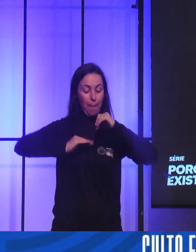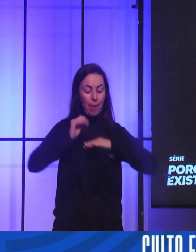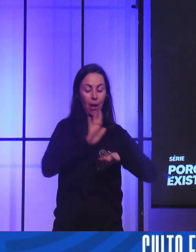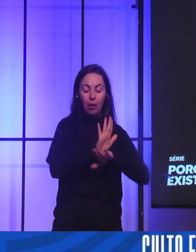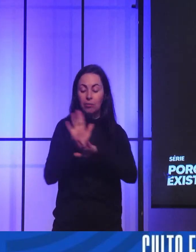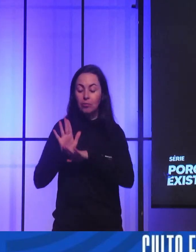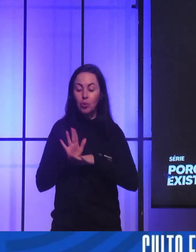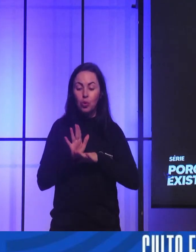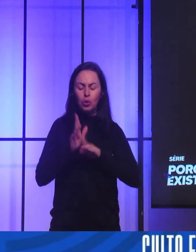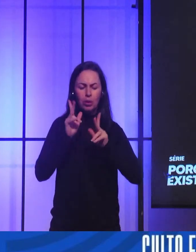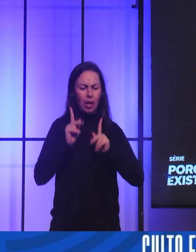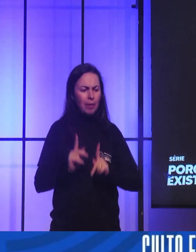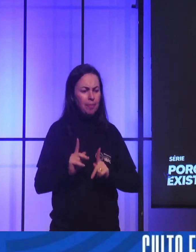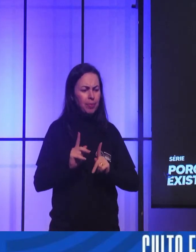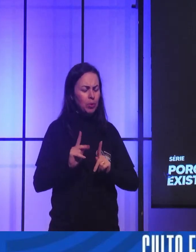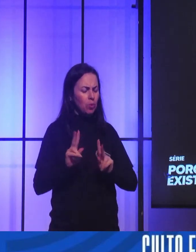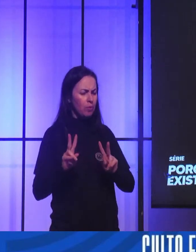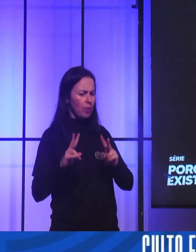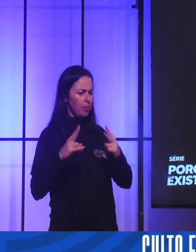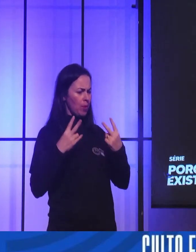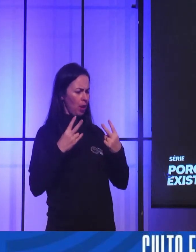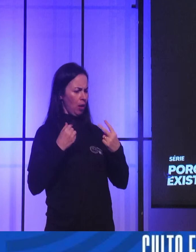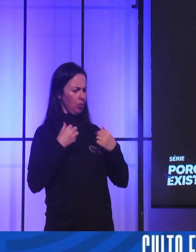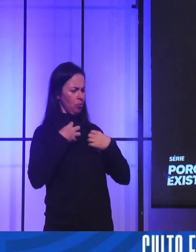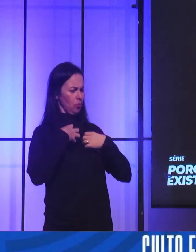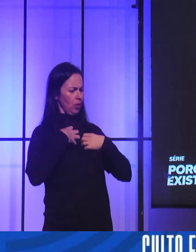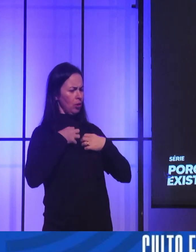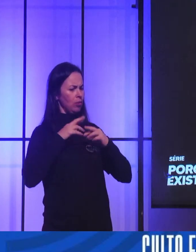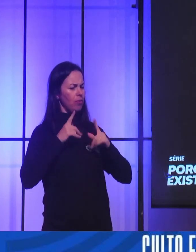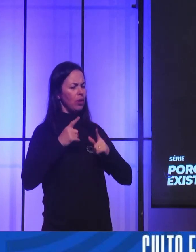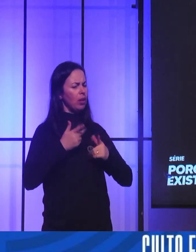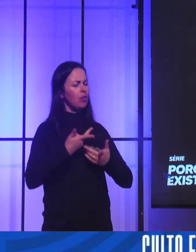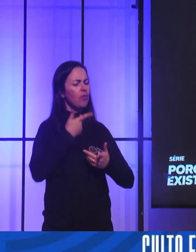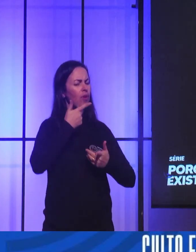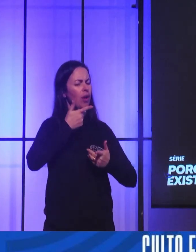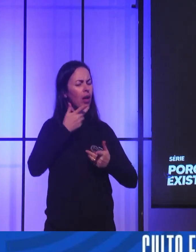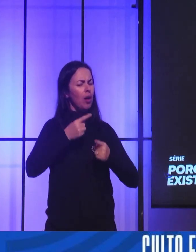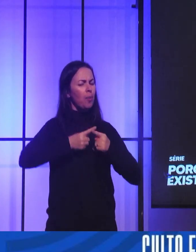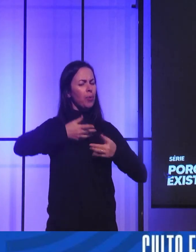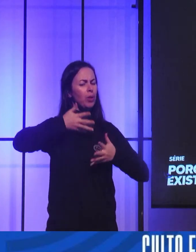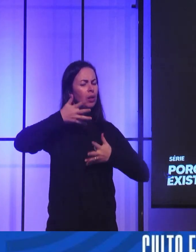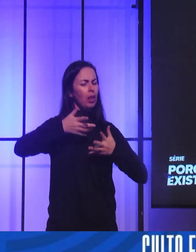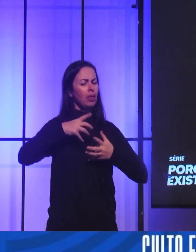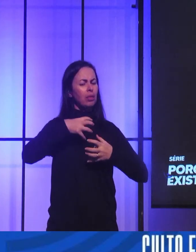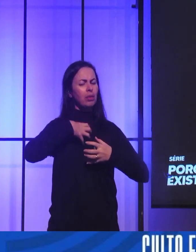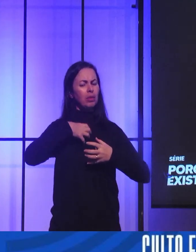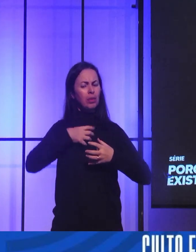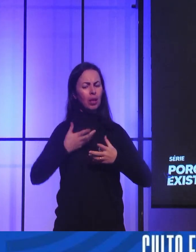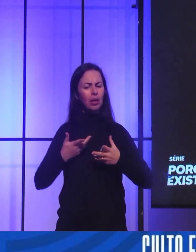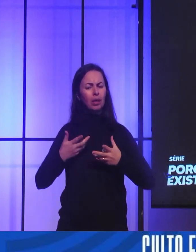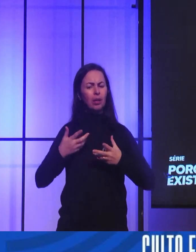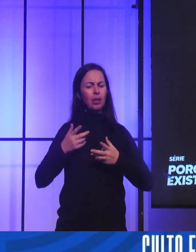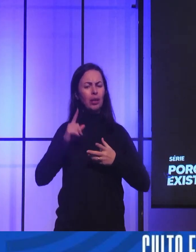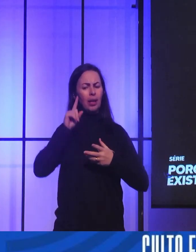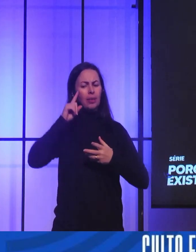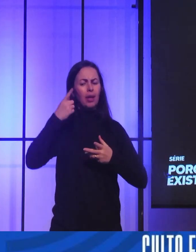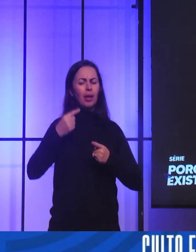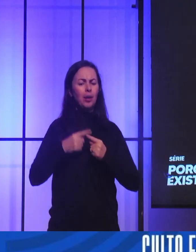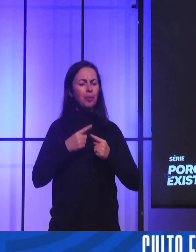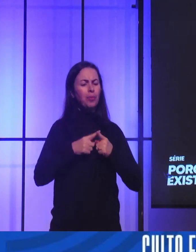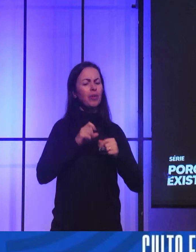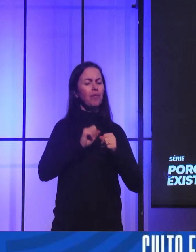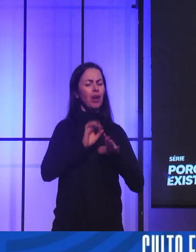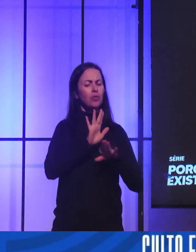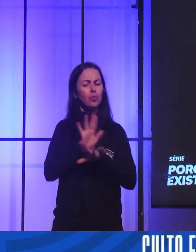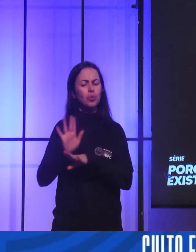porta para as pessoas dizer assim: por que você é assim? Por que você fala assim? Por que você reage assim? Por que você se entrega assim? Por que